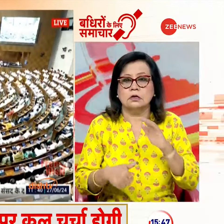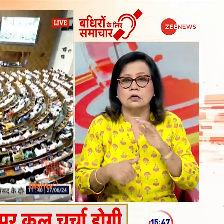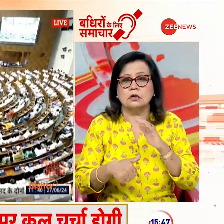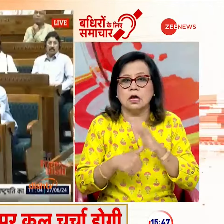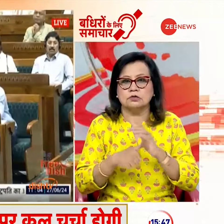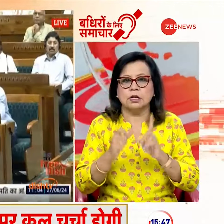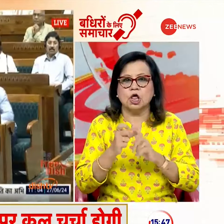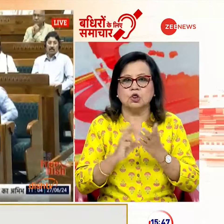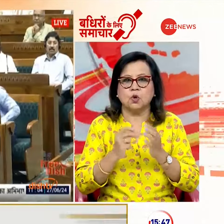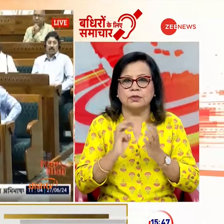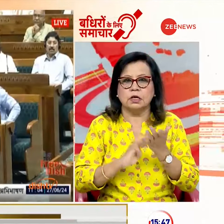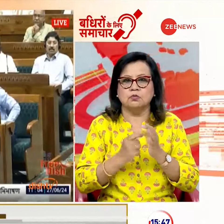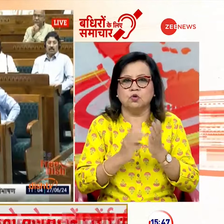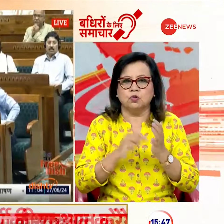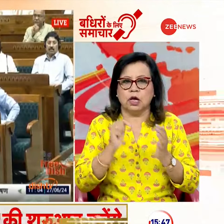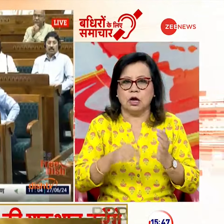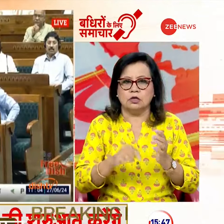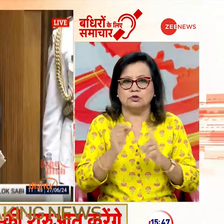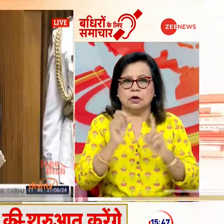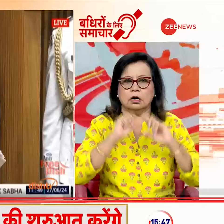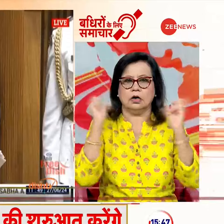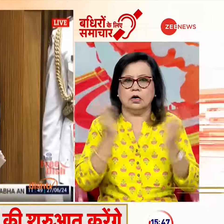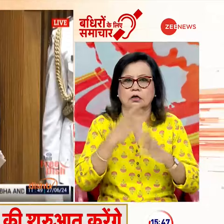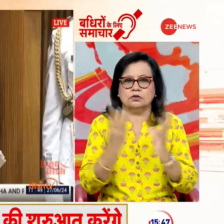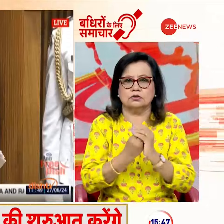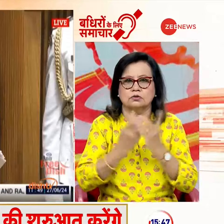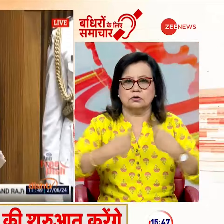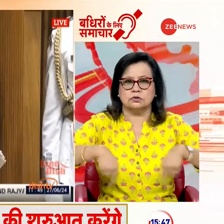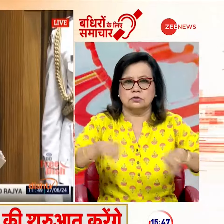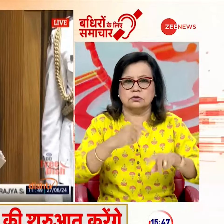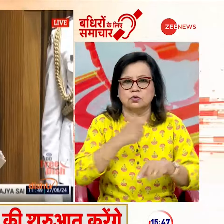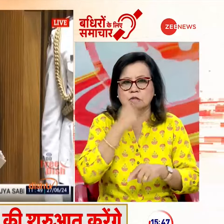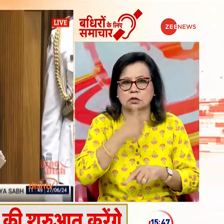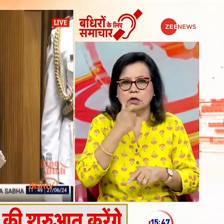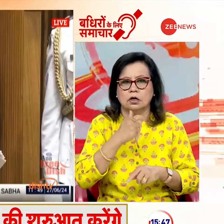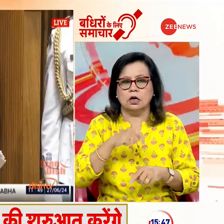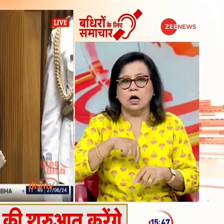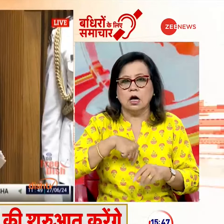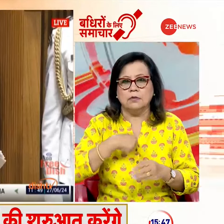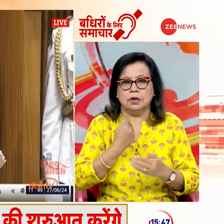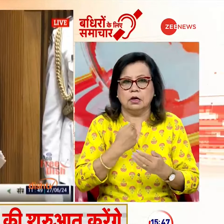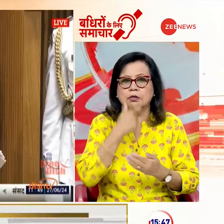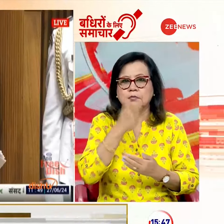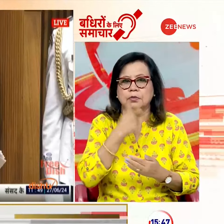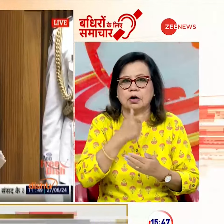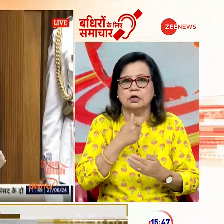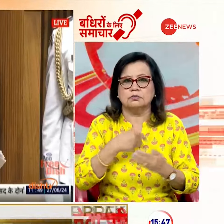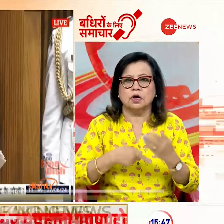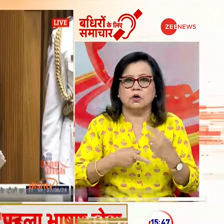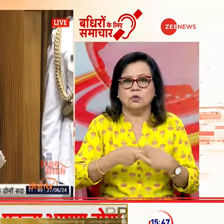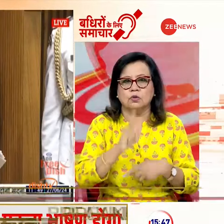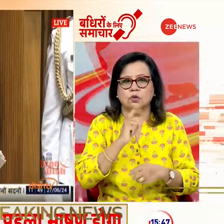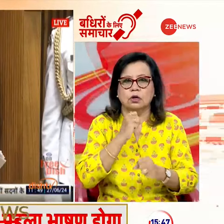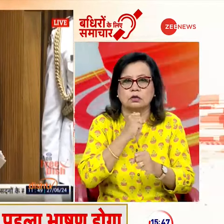राष्ट्रपति द्रौपदी मुर्मू ने आज संसद के संयुक्त सत्र को संबोधित किया। अपने